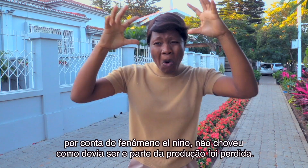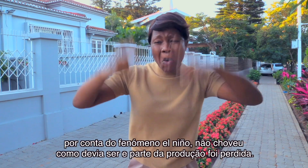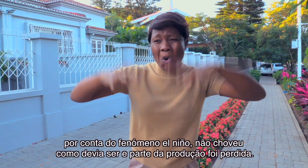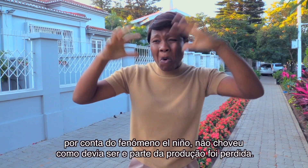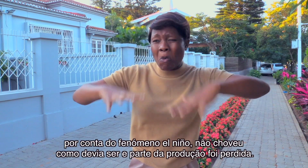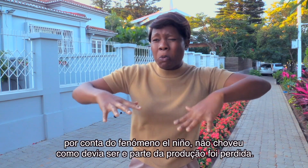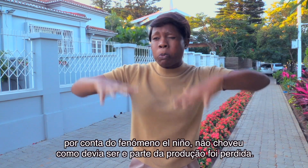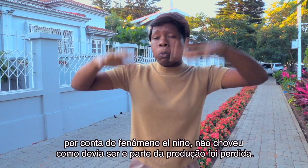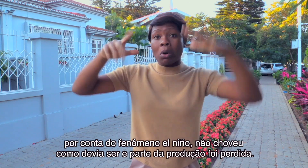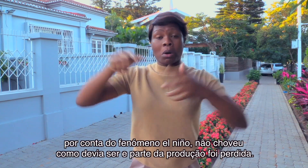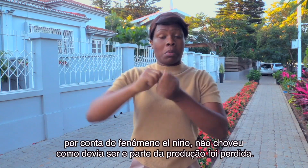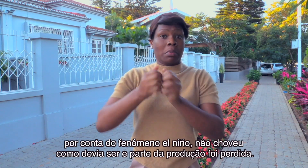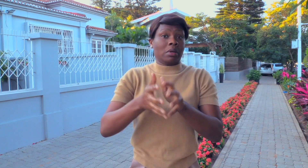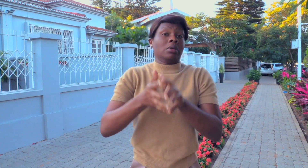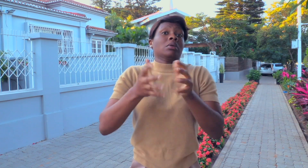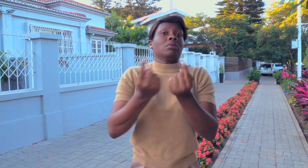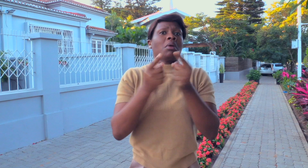da produção foi perdida.